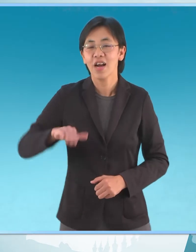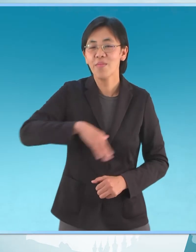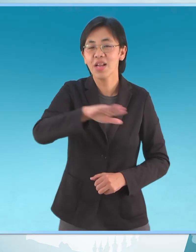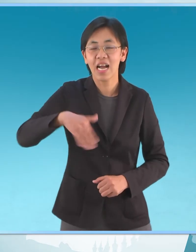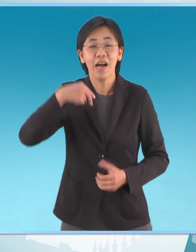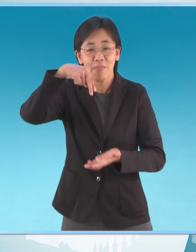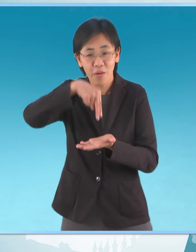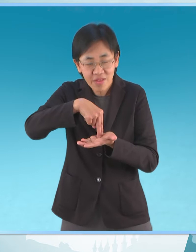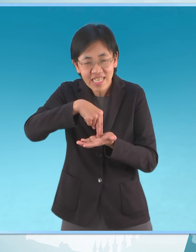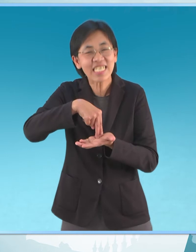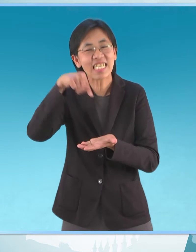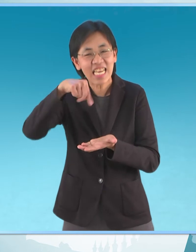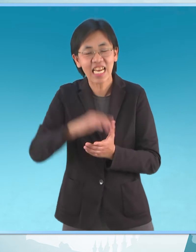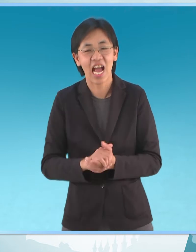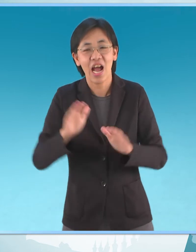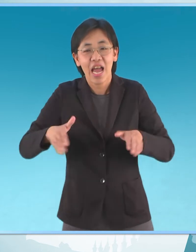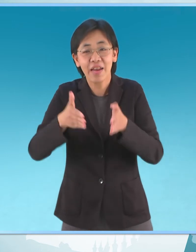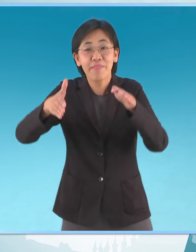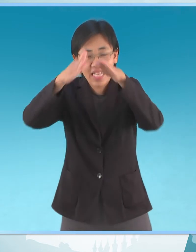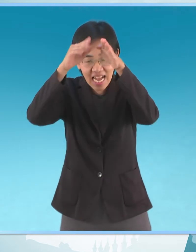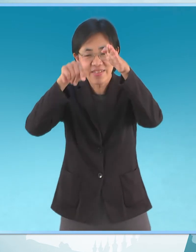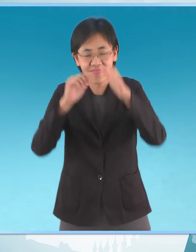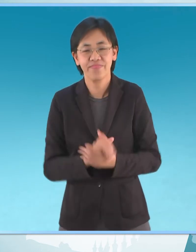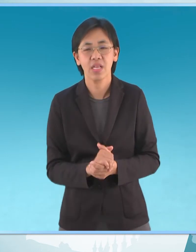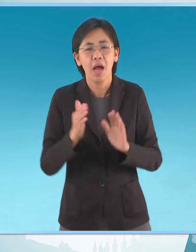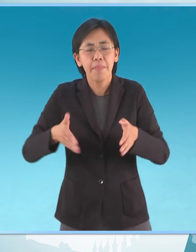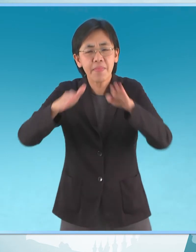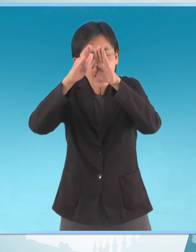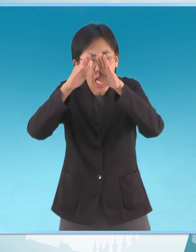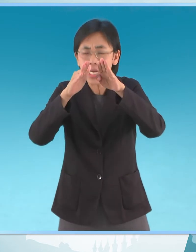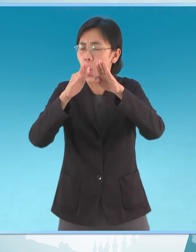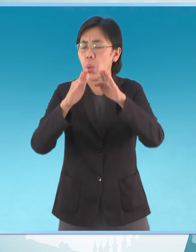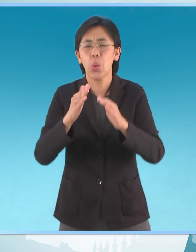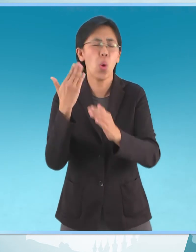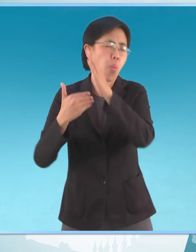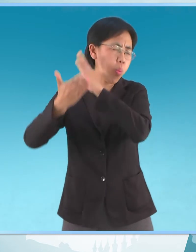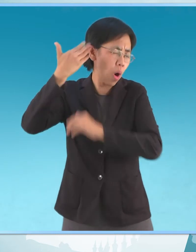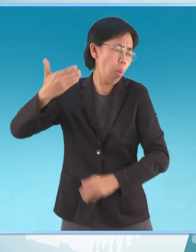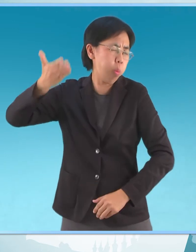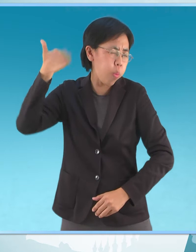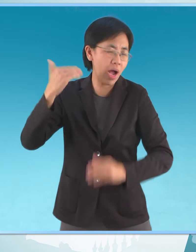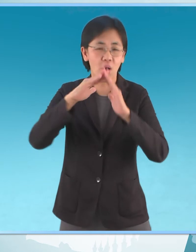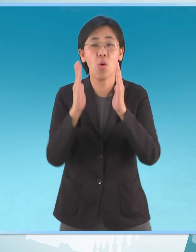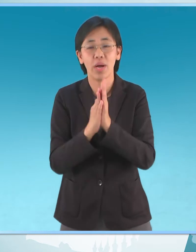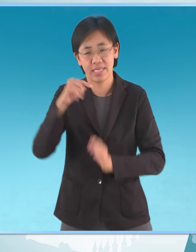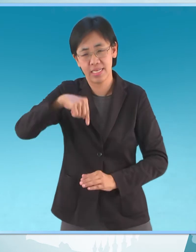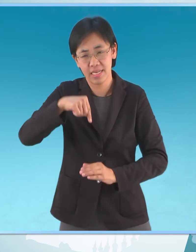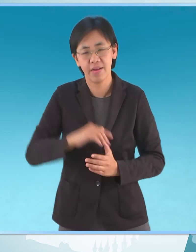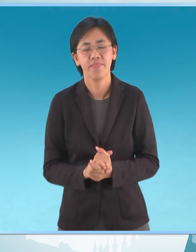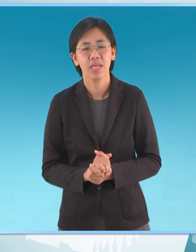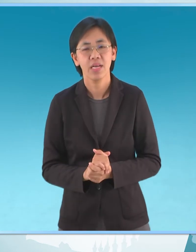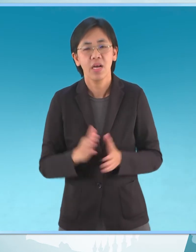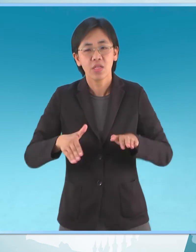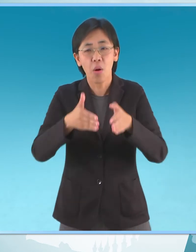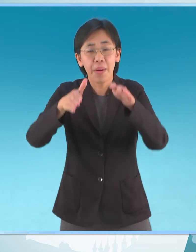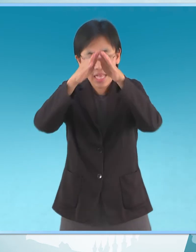เพื่อนๆครับที่ผมยืนอยู่ตรงนี้นะครับก็คือพระธาตุสีโคตบองนะฮะเป็นพระธาตุศักดิ์สิทธิ์แล้วก็เก่าแก่มากๆของวัดแห่งนี้นะครับว่ากันว่